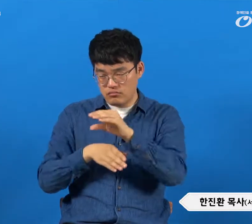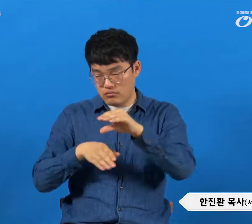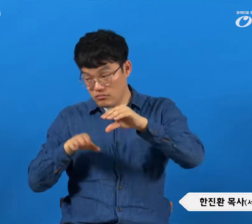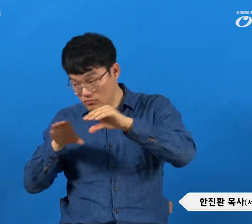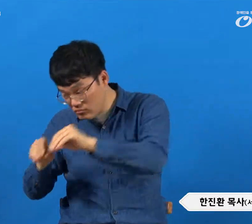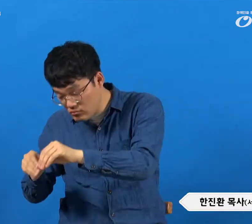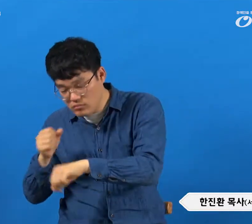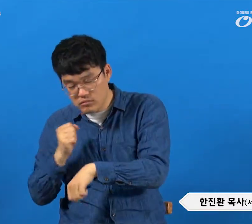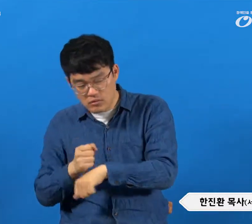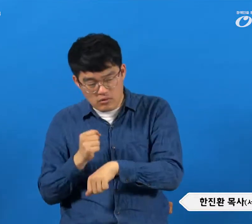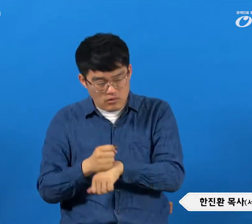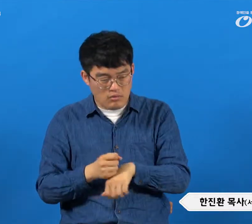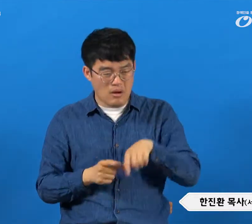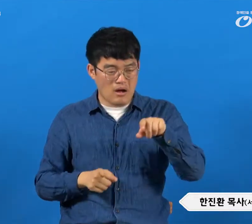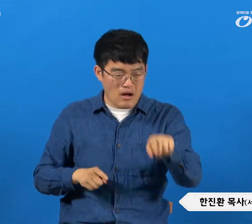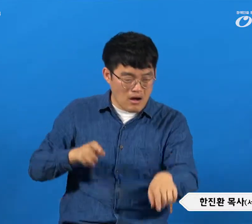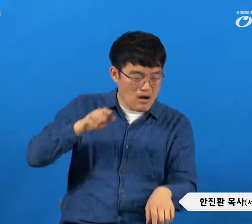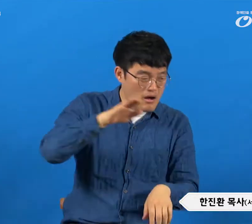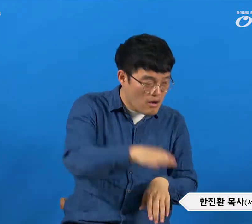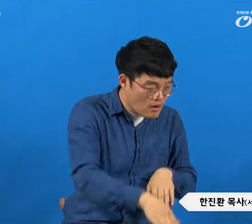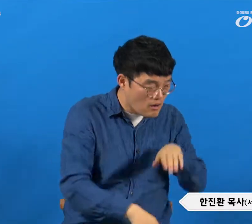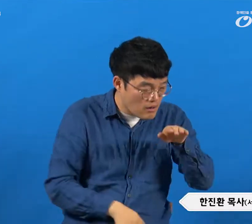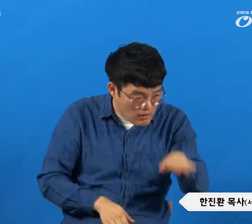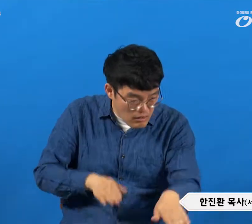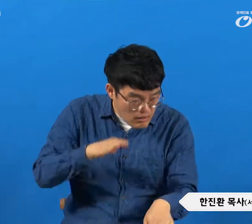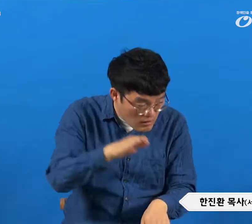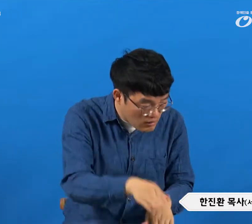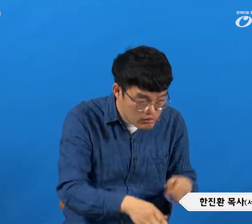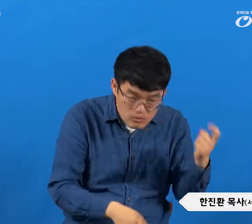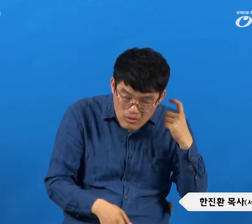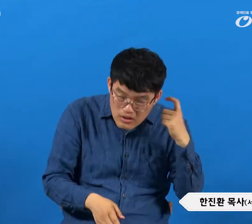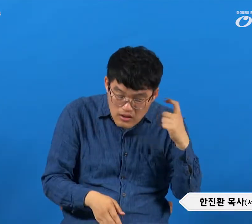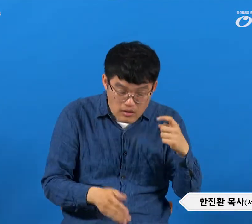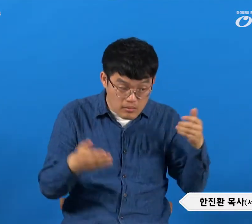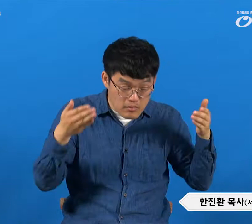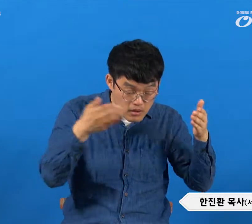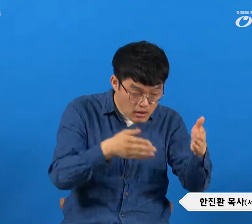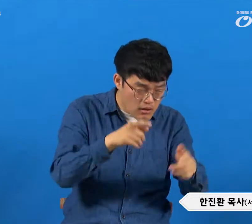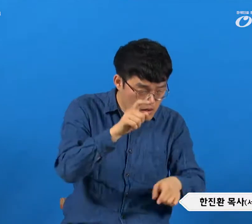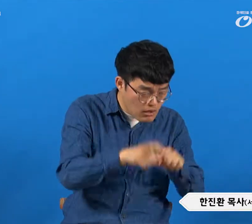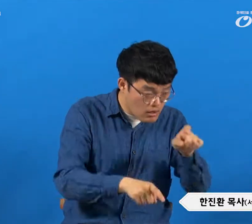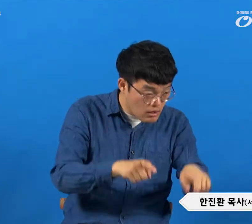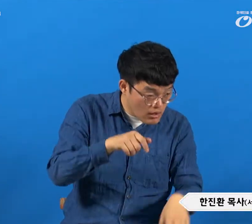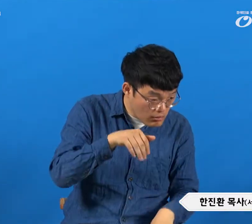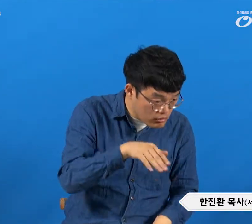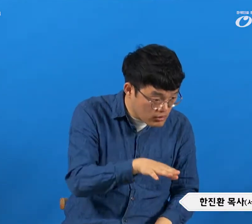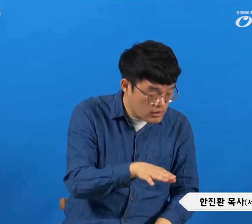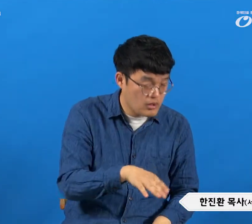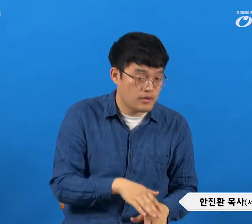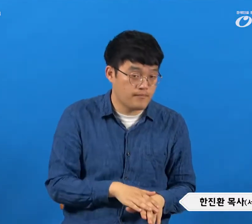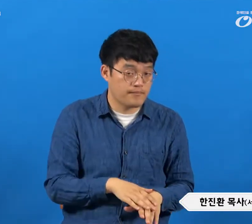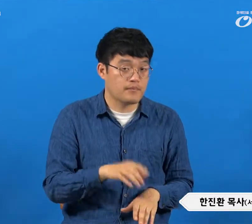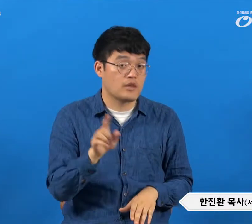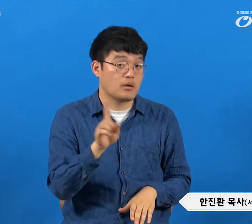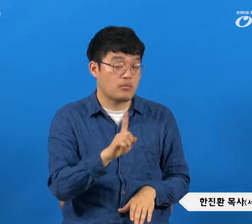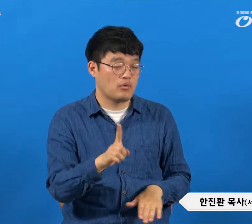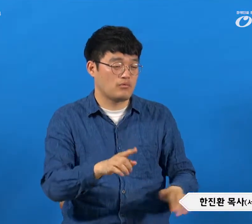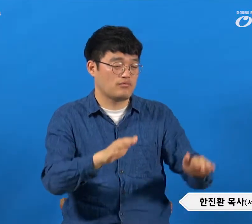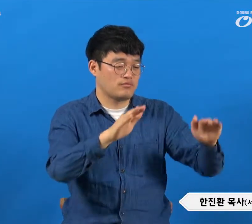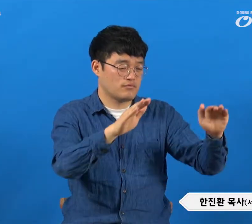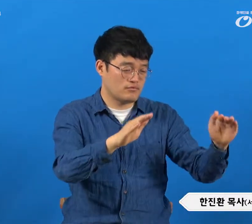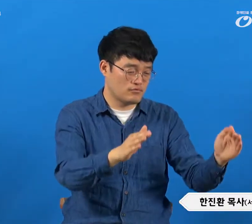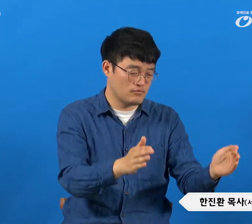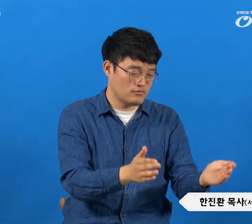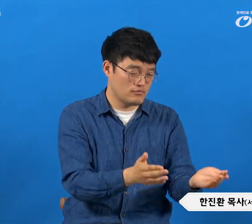세우고 푹푹 눈에 빠지면서 소리나는 쪽을 더듬어서 가보았더니 이렇게